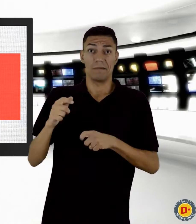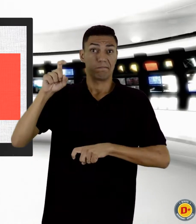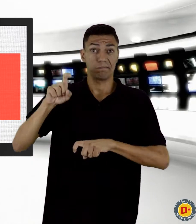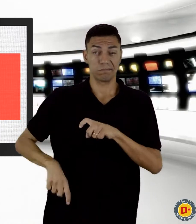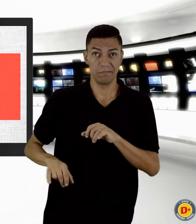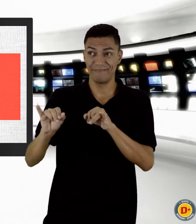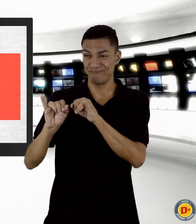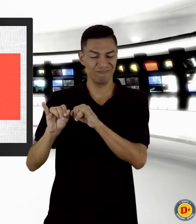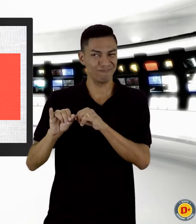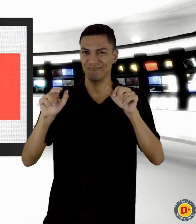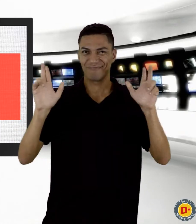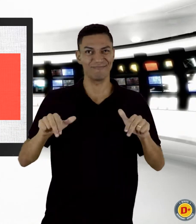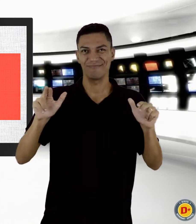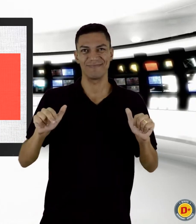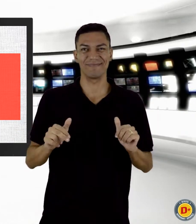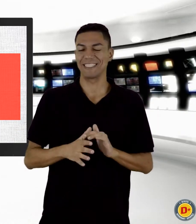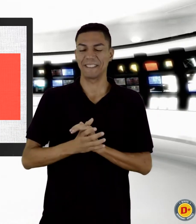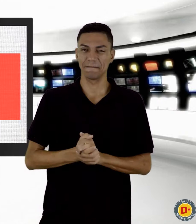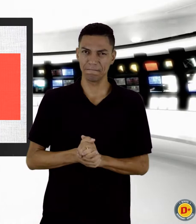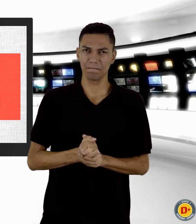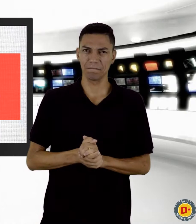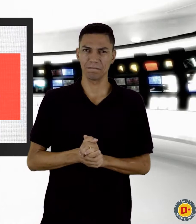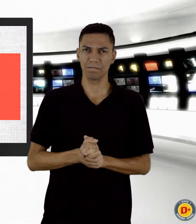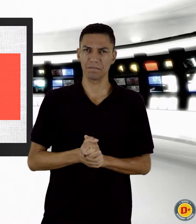Por que o tema sexo e deficiência ainda é tabu?